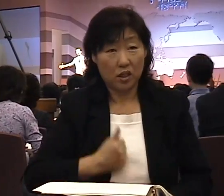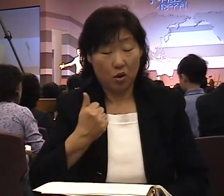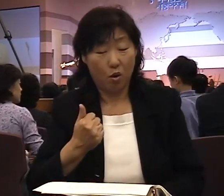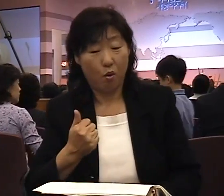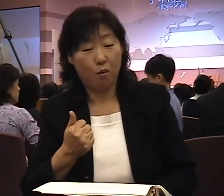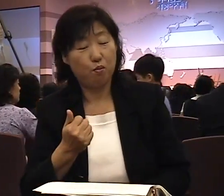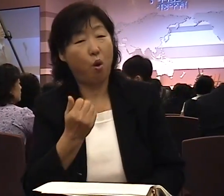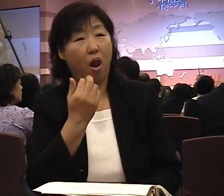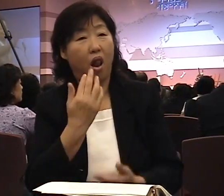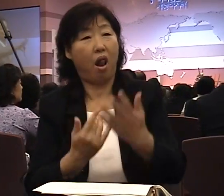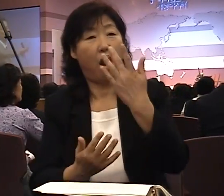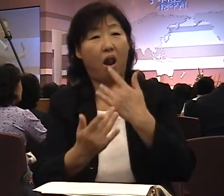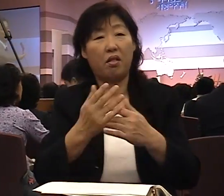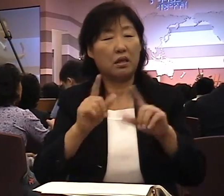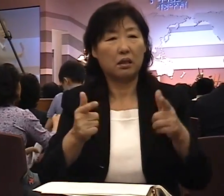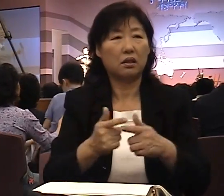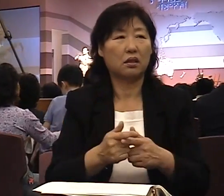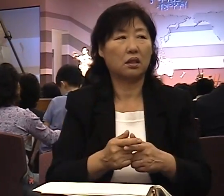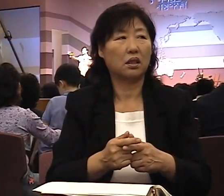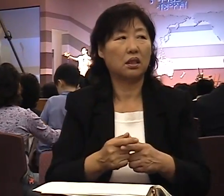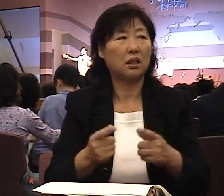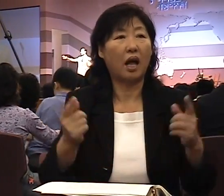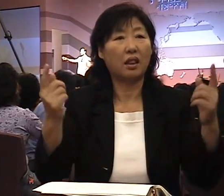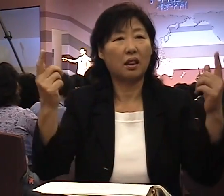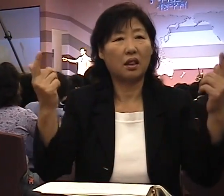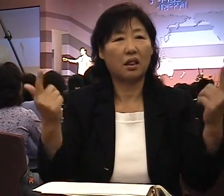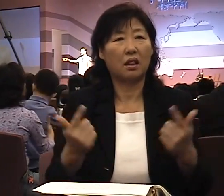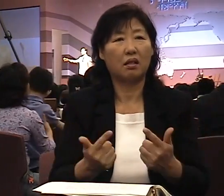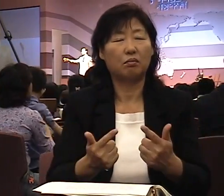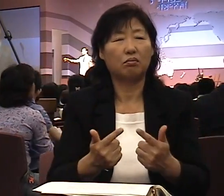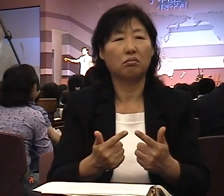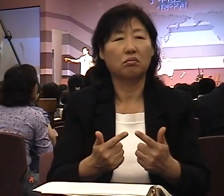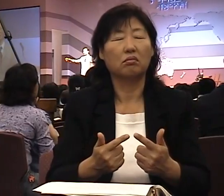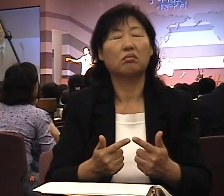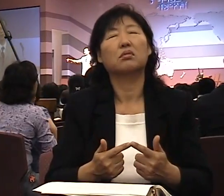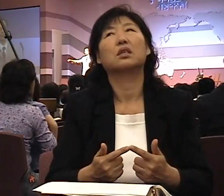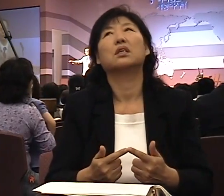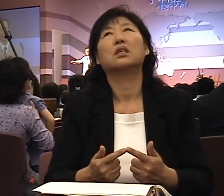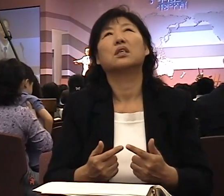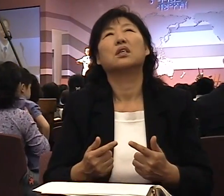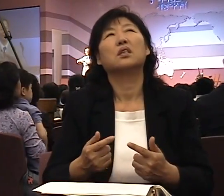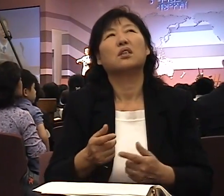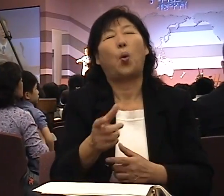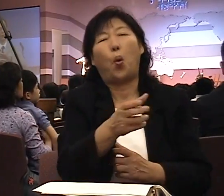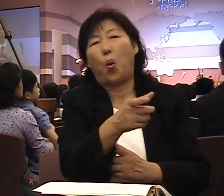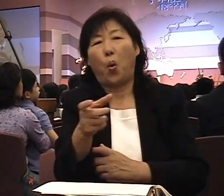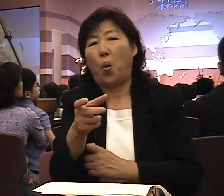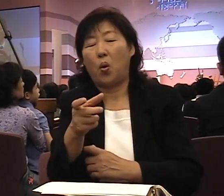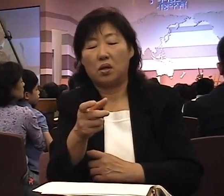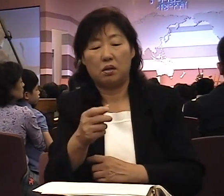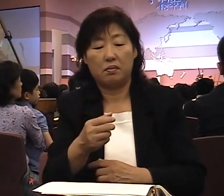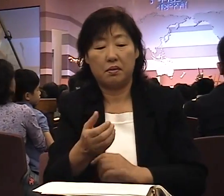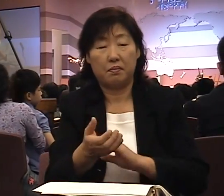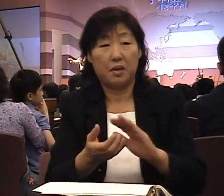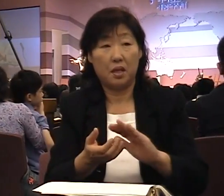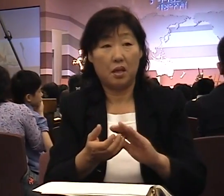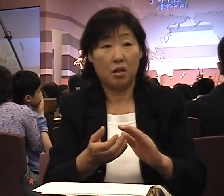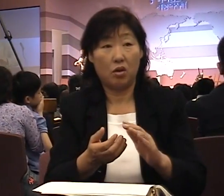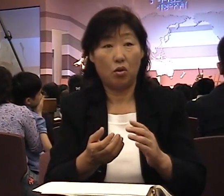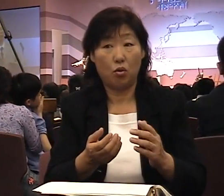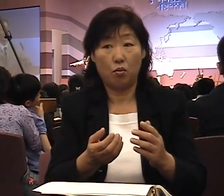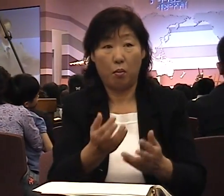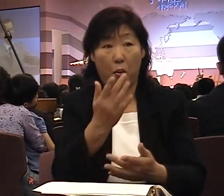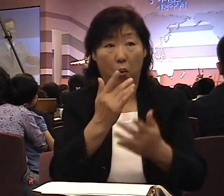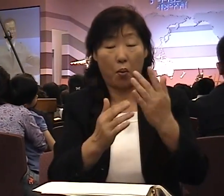때문에. 이 엄청난 산불을 어떻게 싸웁니까? 소방대원들 보니까 미리 불이 가는 곳에